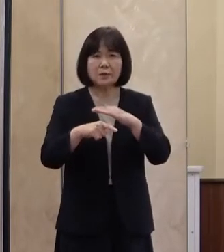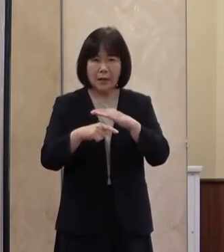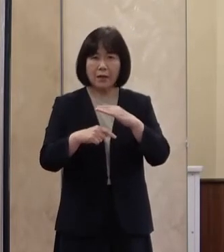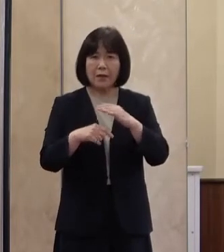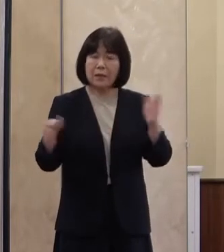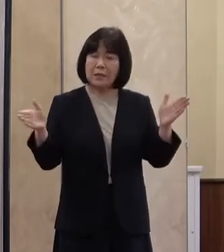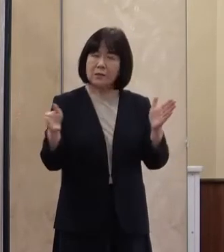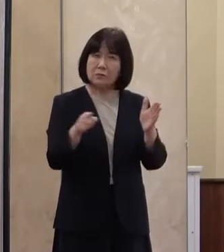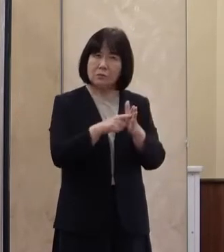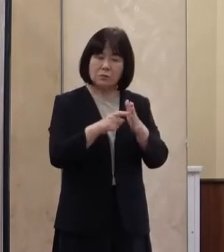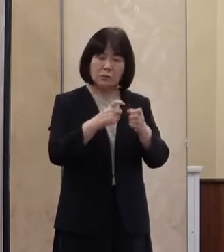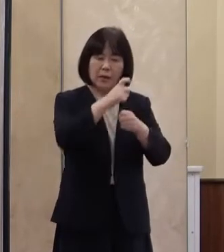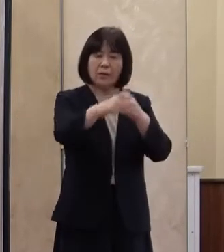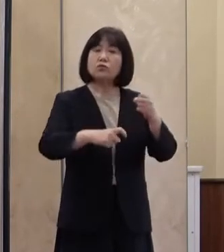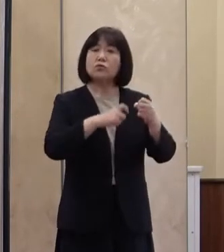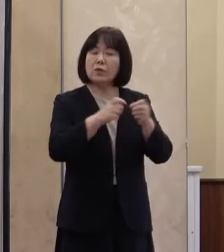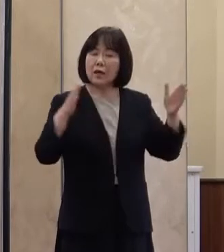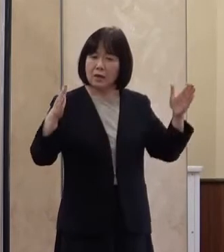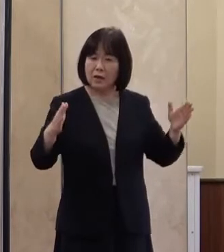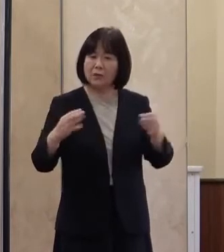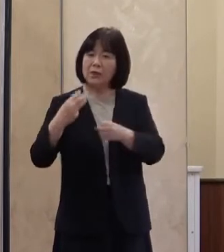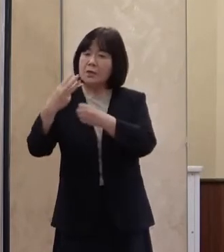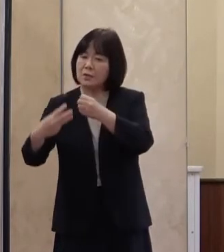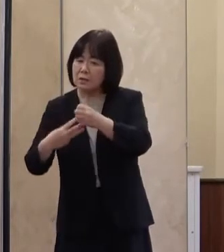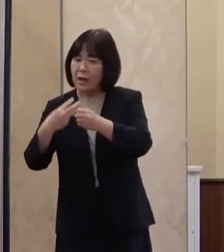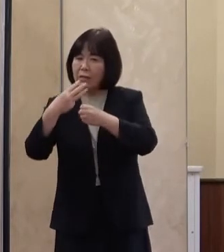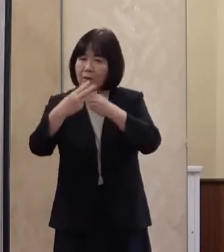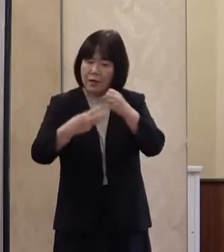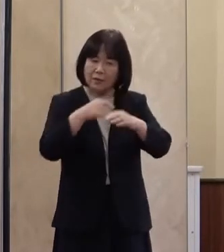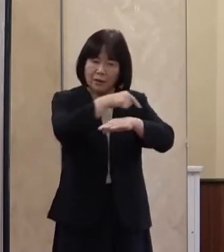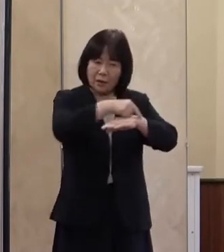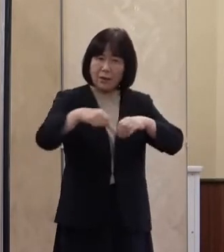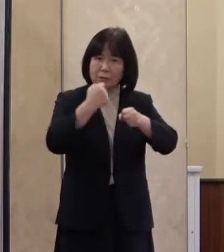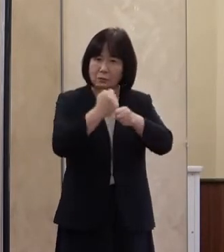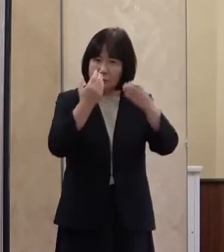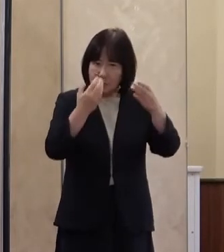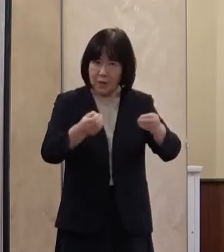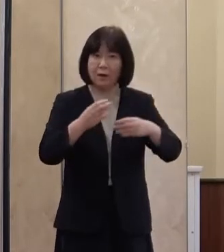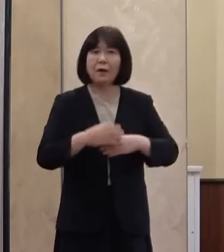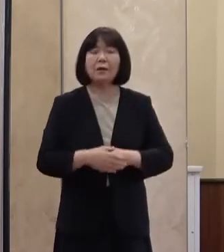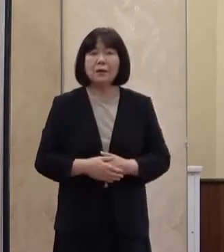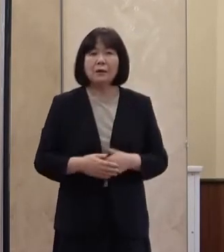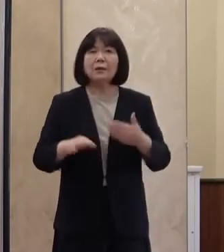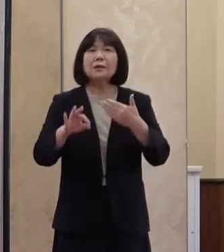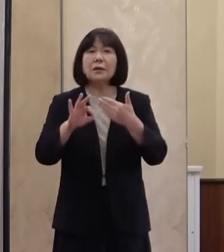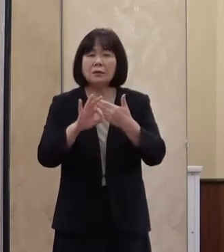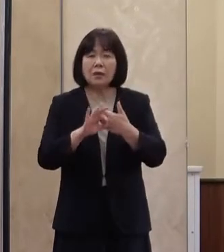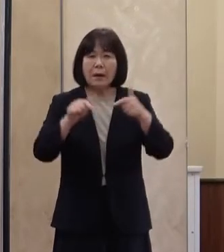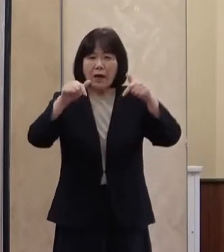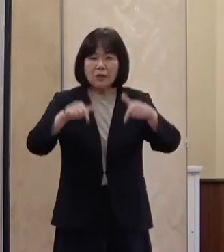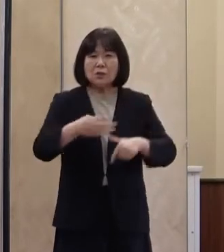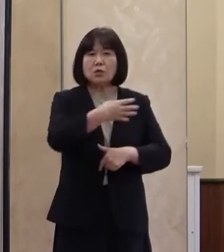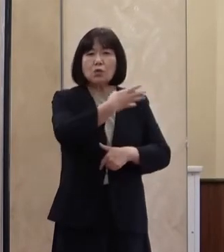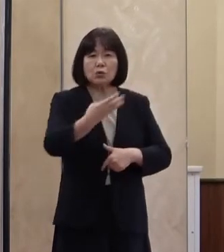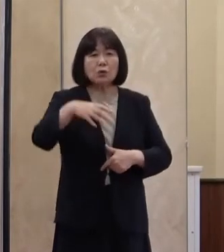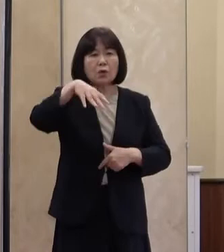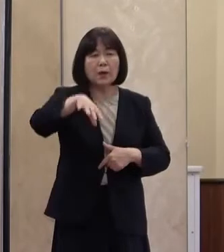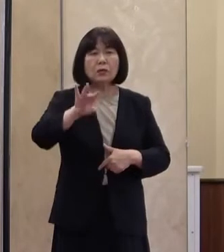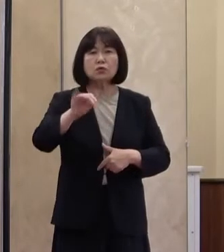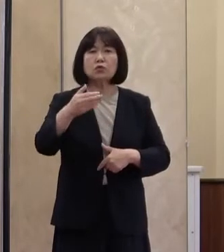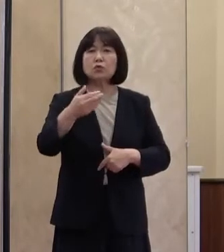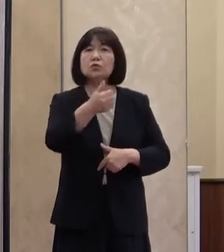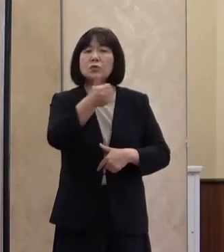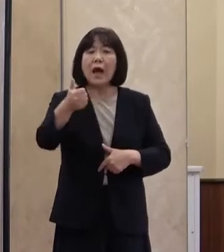計画、3年計画、5年計画、10年計画というのを立てたわけです。例えば西淀の佃なんかは非常に、まあ、危